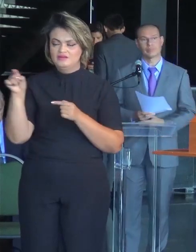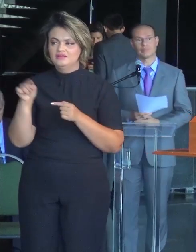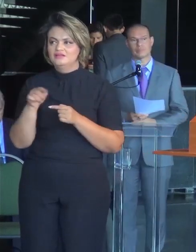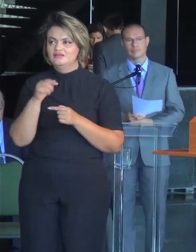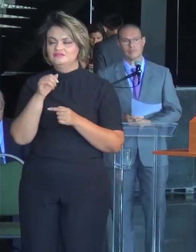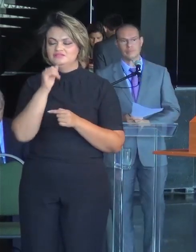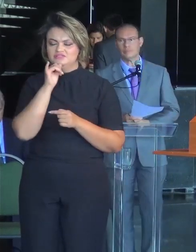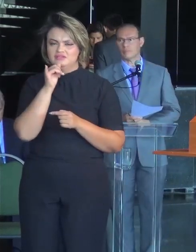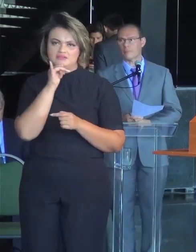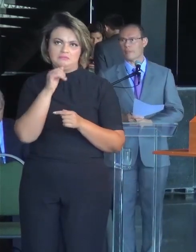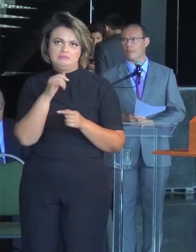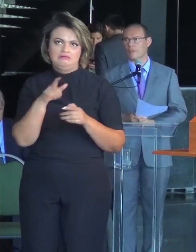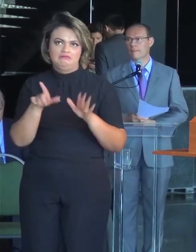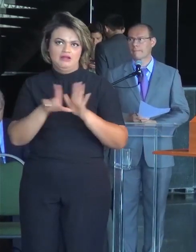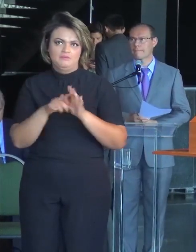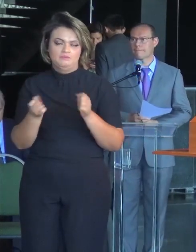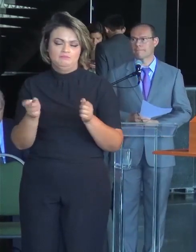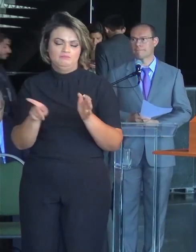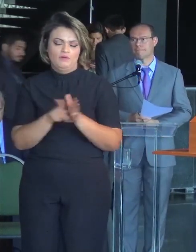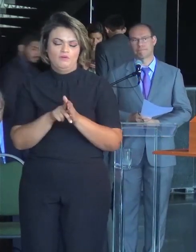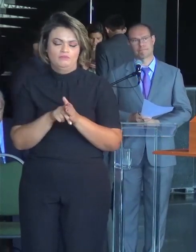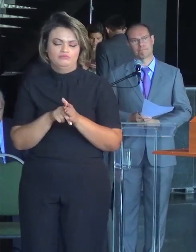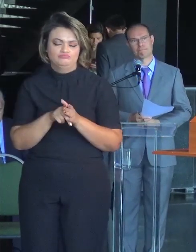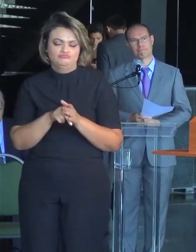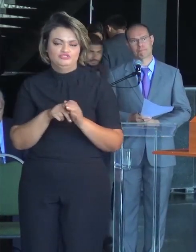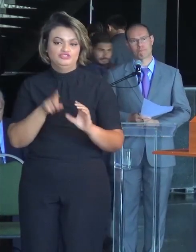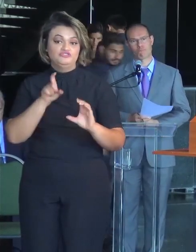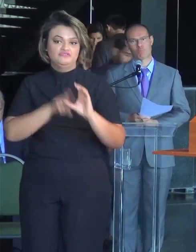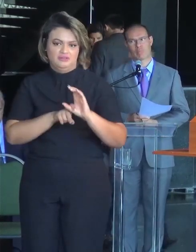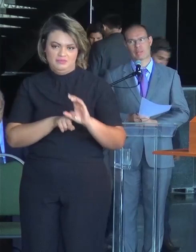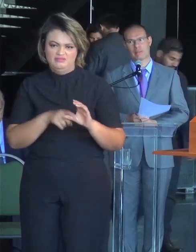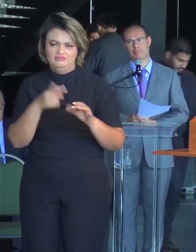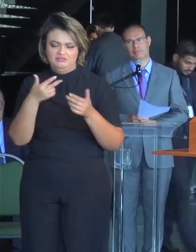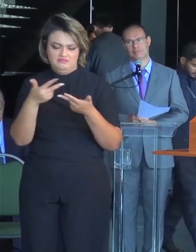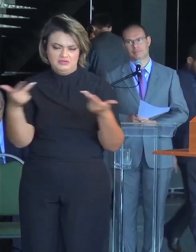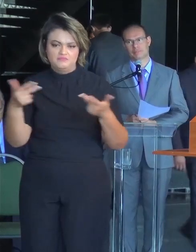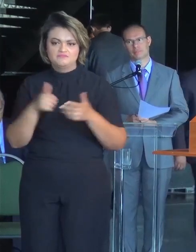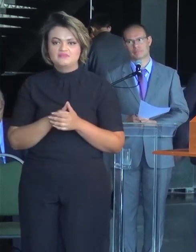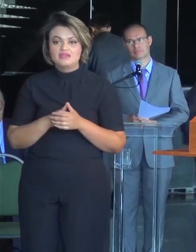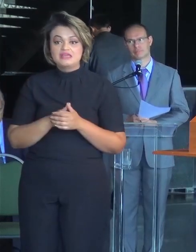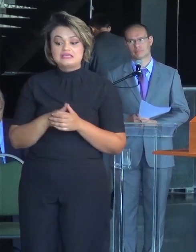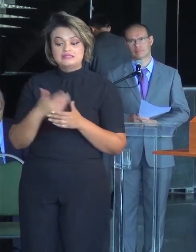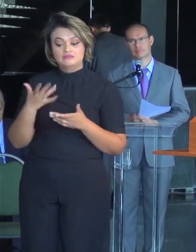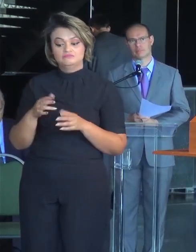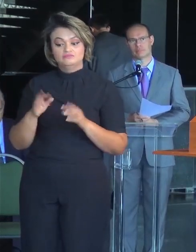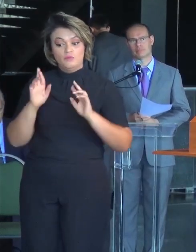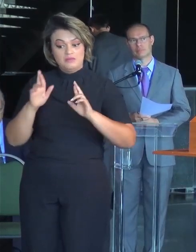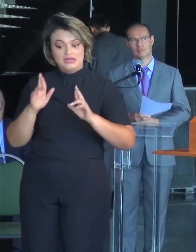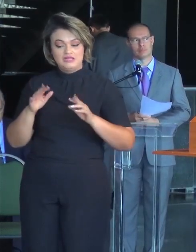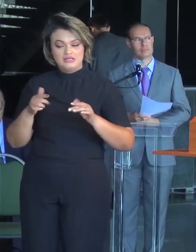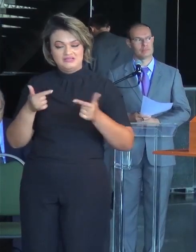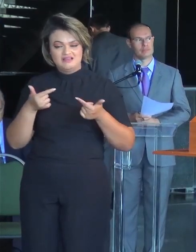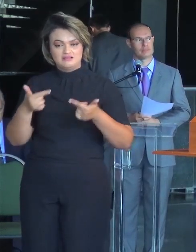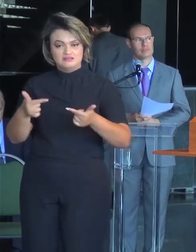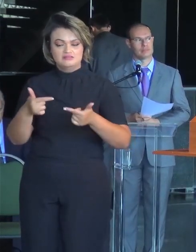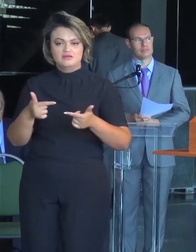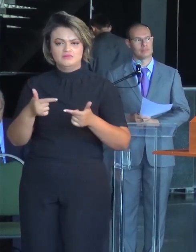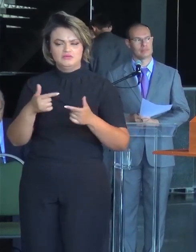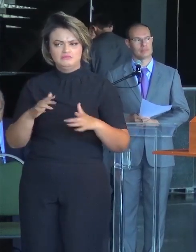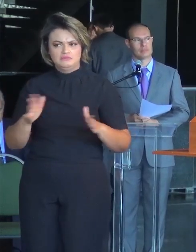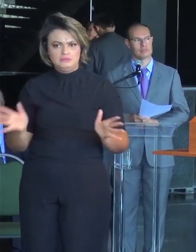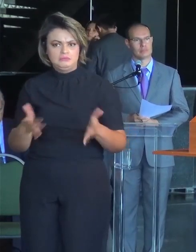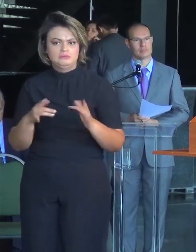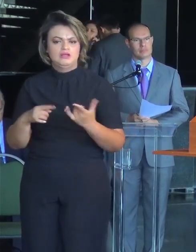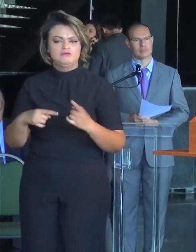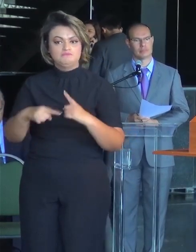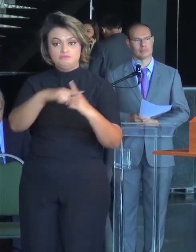Muito obrigada. E esperar que essa atuação, que foi tão vibrante e tão positiva,